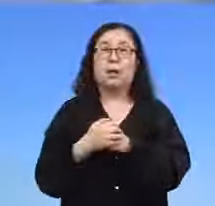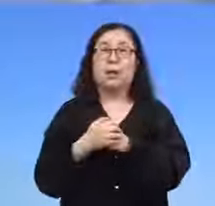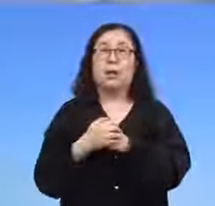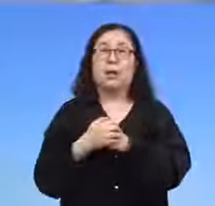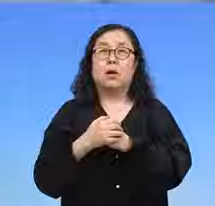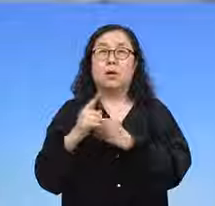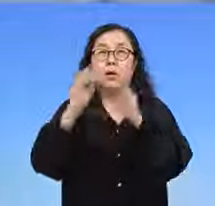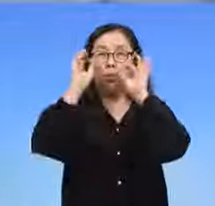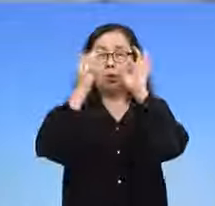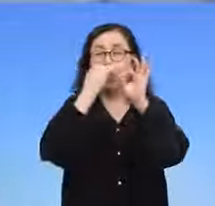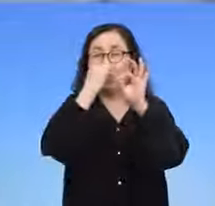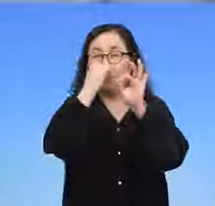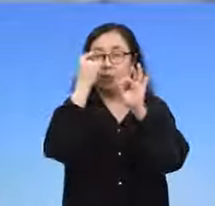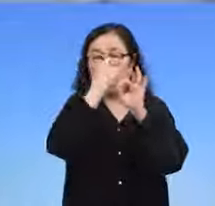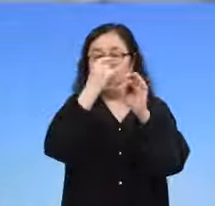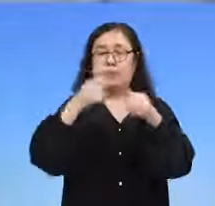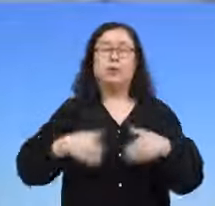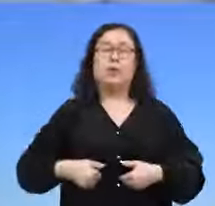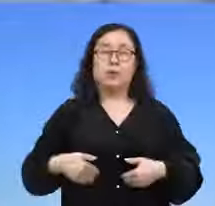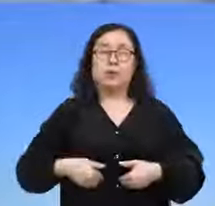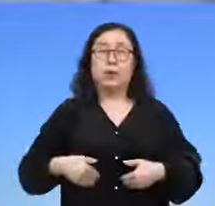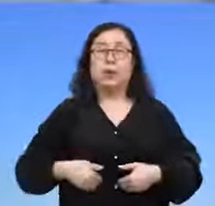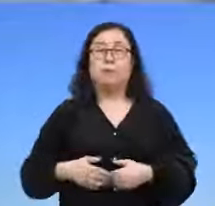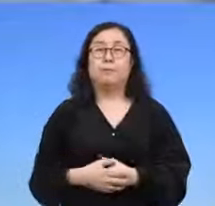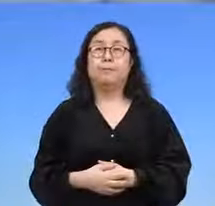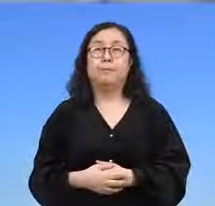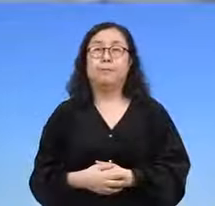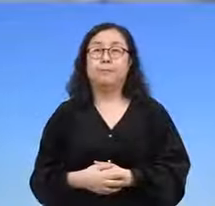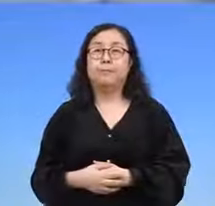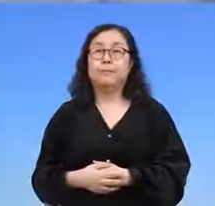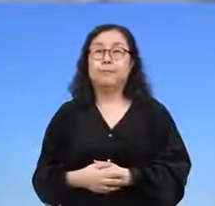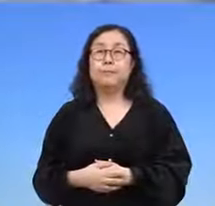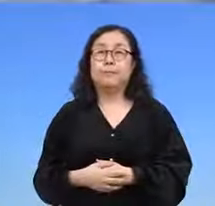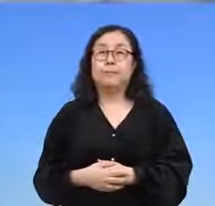이거를 볼 수 있는 눈이 필요하다는 거죠.